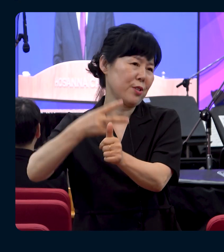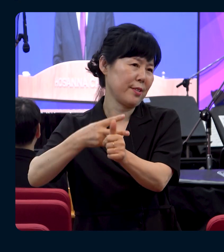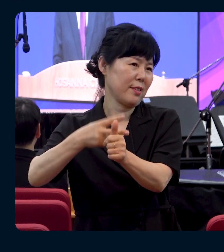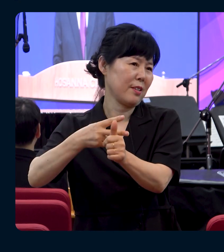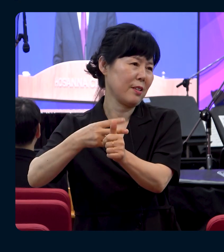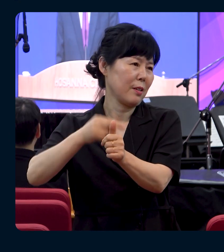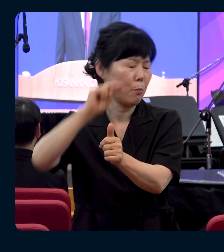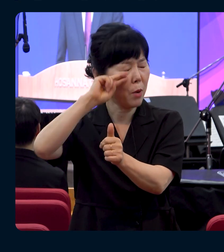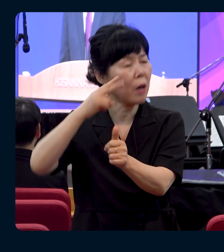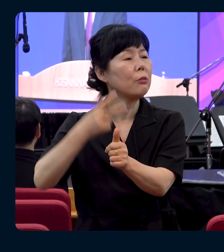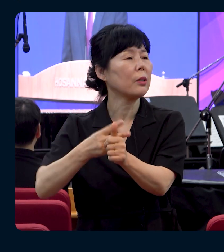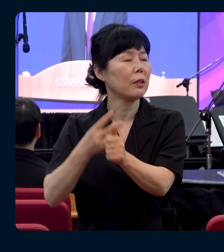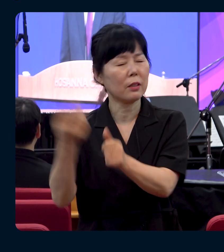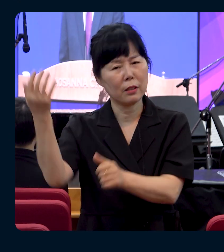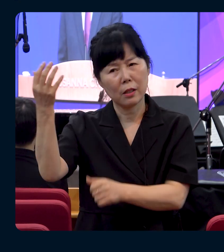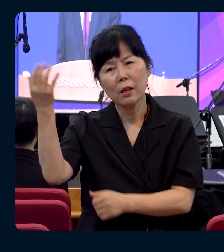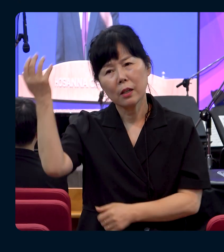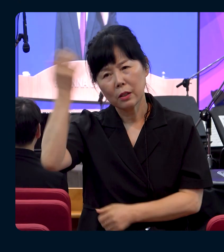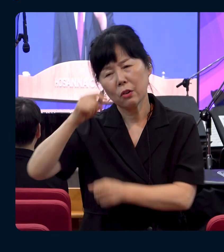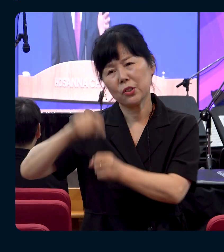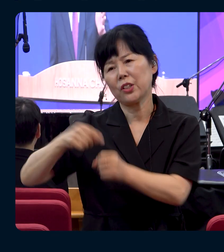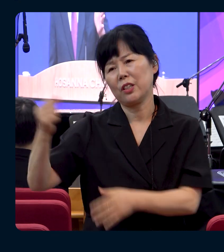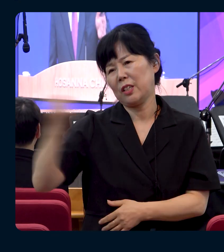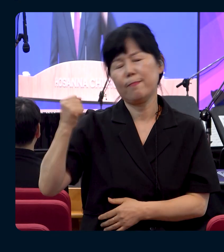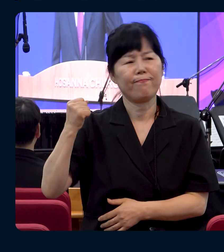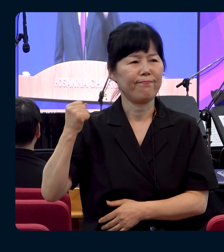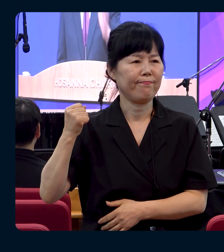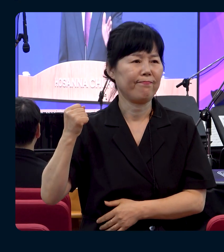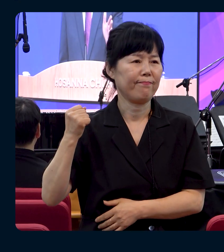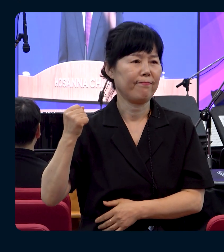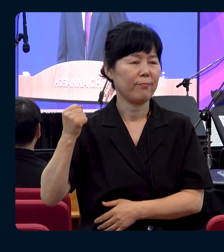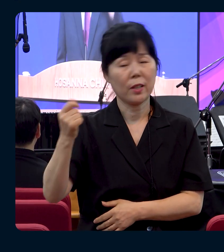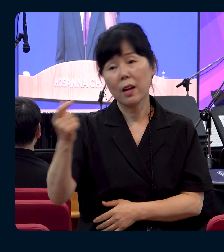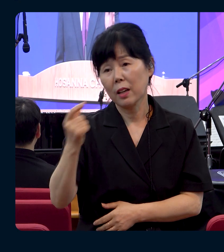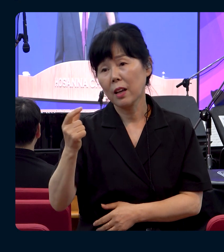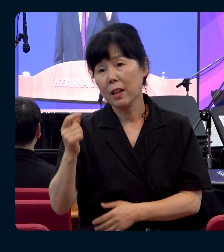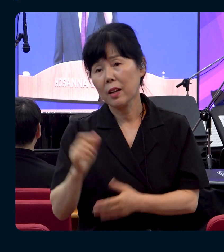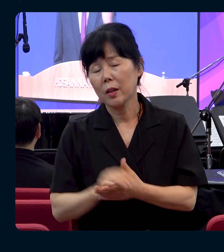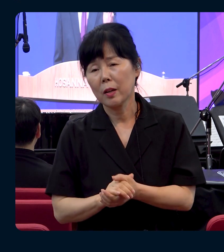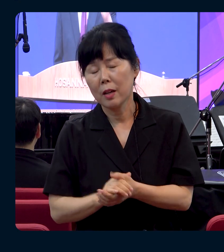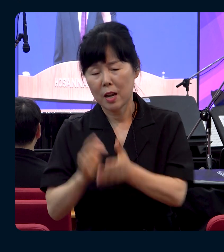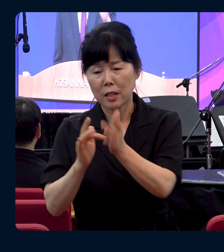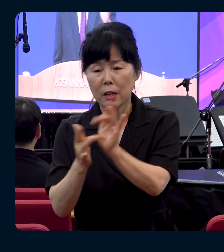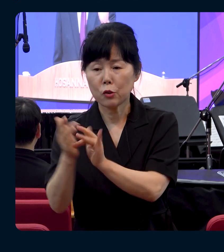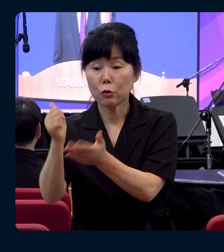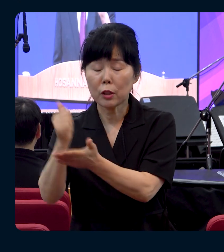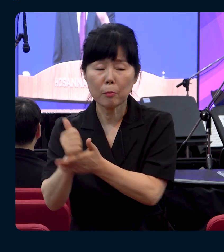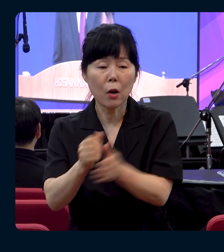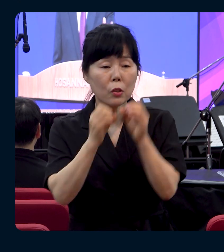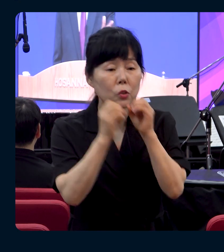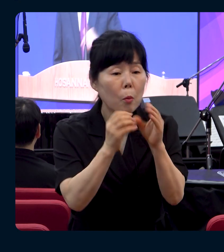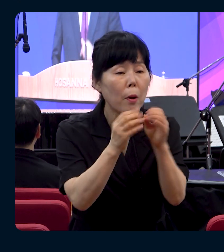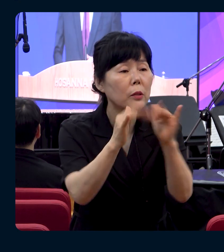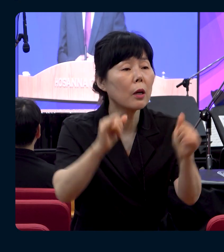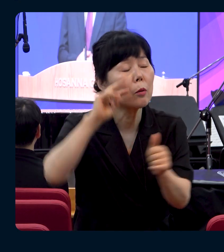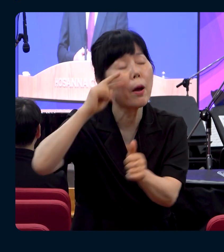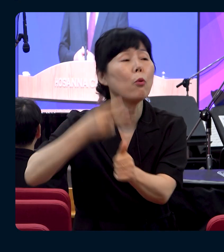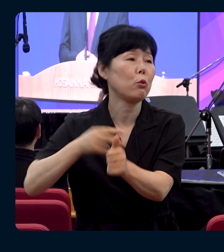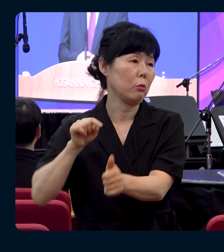수가 없을 거예요. 그만큼 바울 사도는요, 예수님을 우리에게 전해준 인물일 뿐만